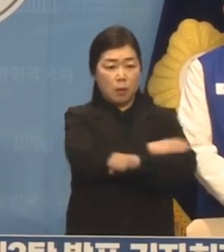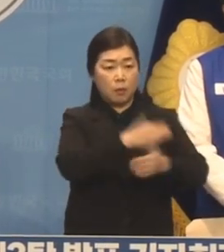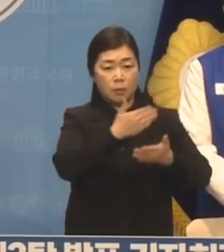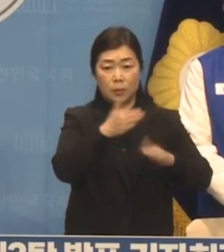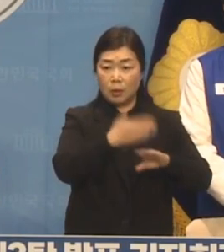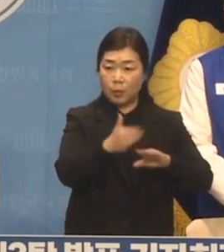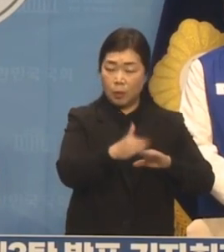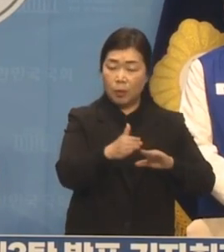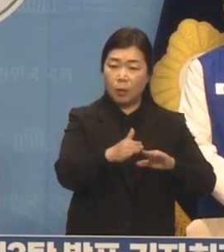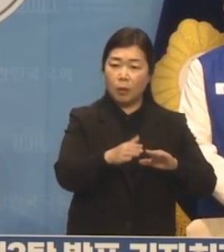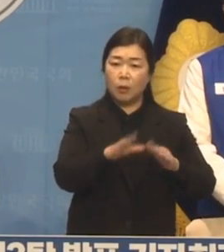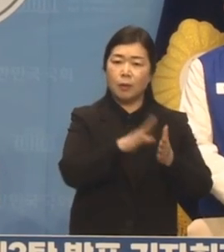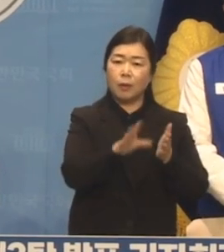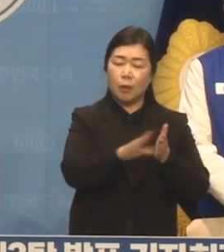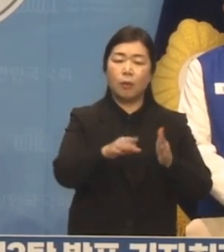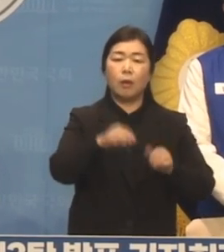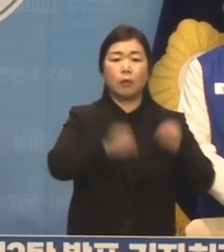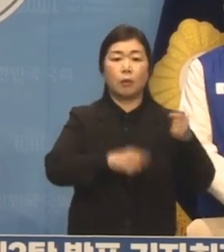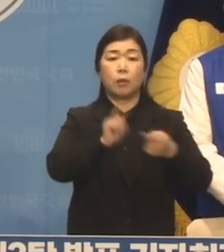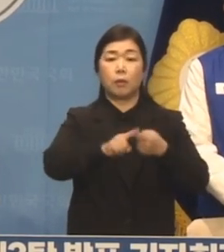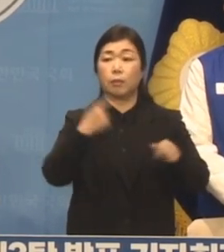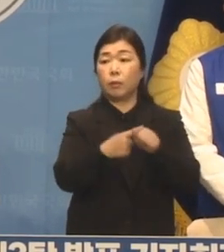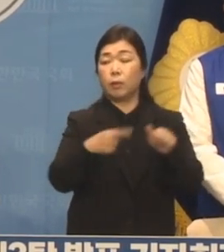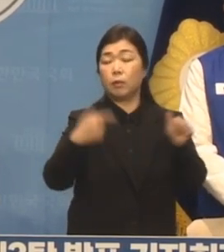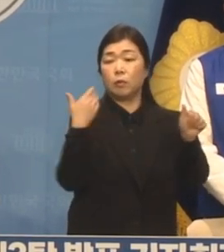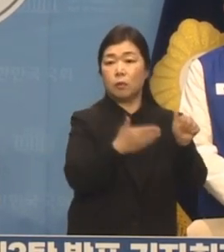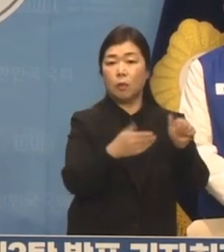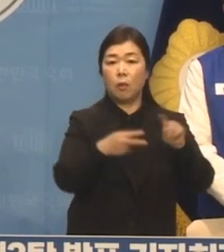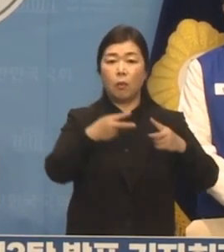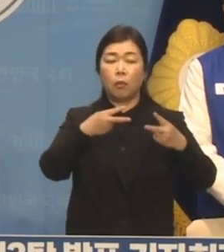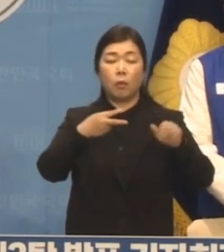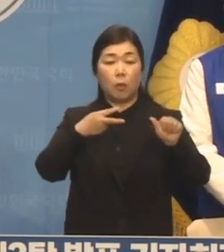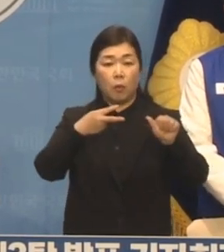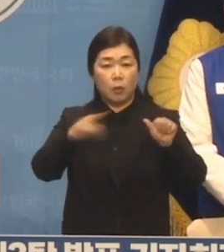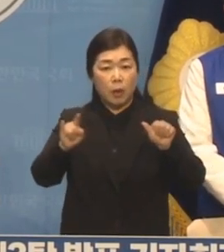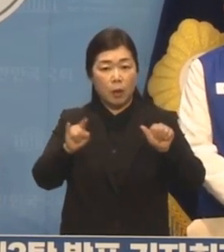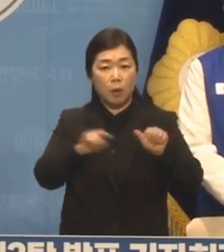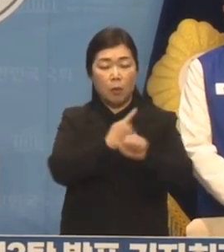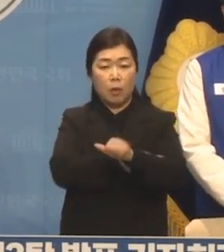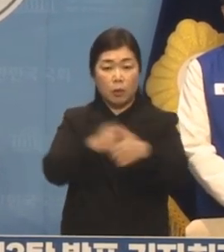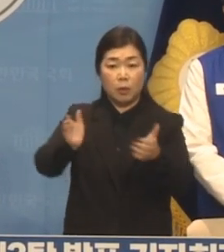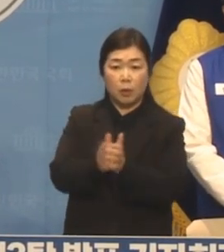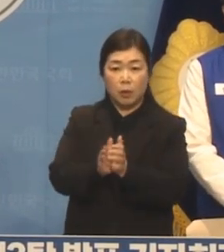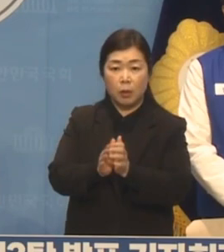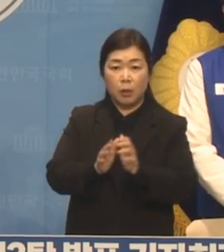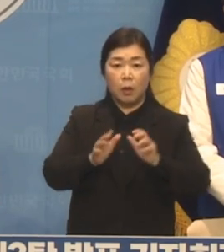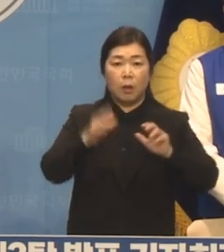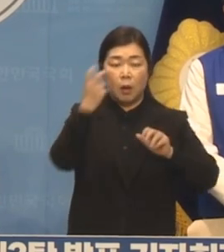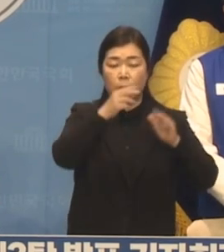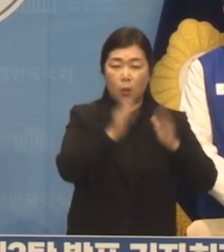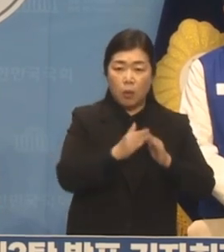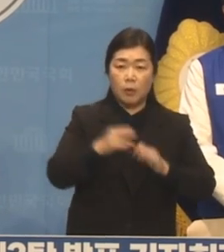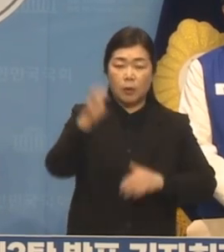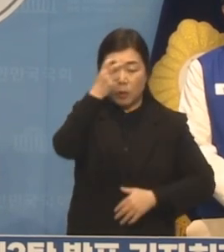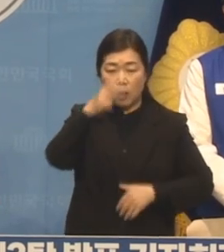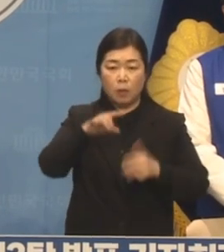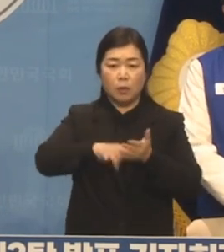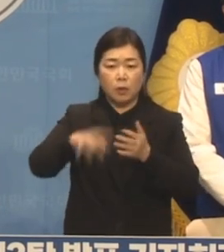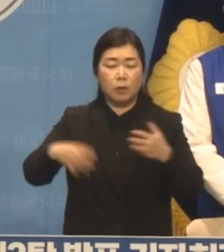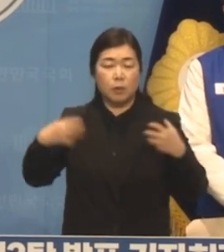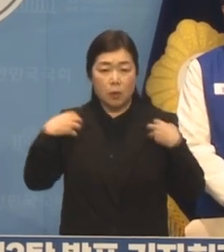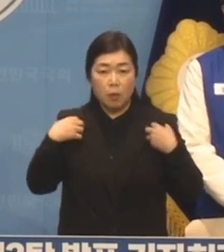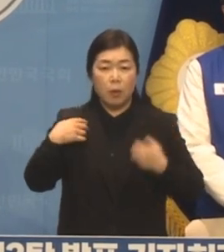남용적 행태를 비판하고 5대 권력기관인 국정원, 감사원, 국세청, 경찰, 검찰의 개혁을